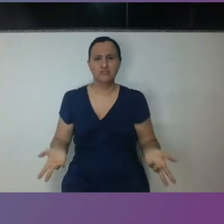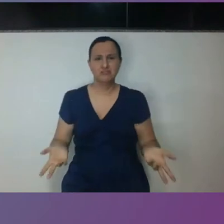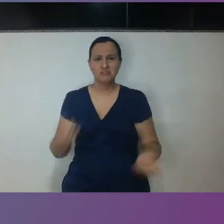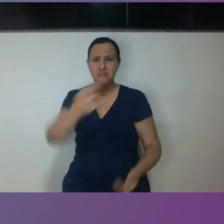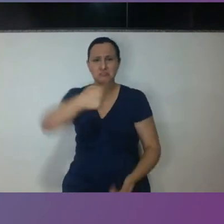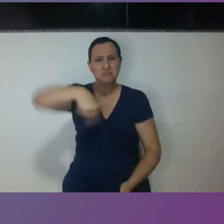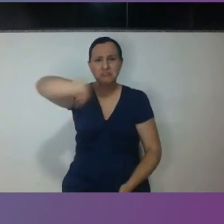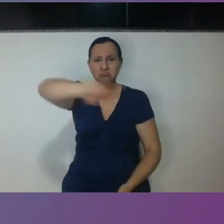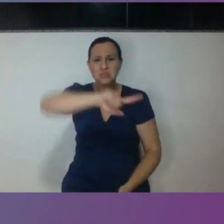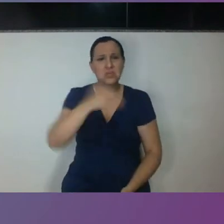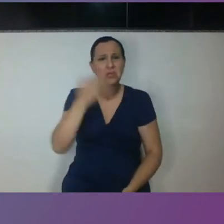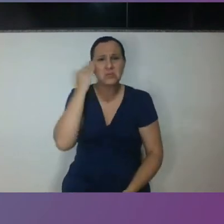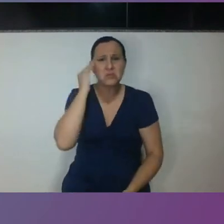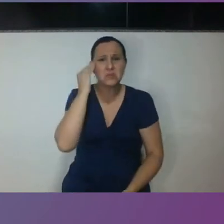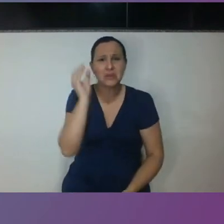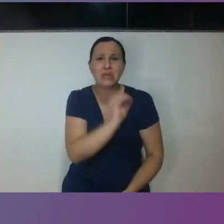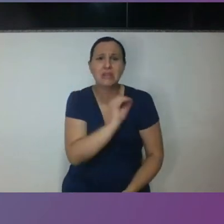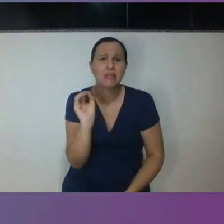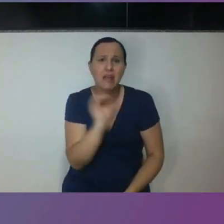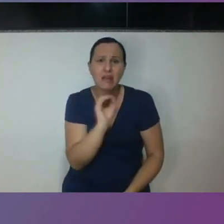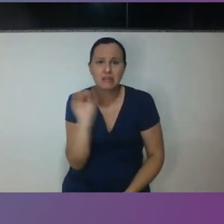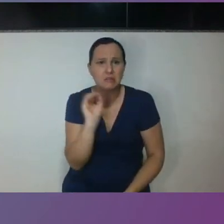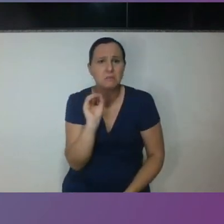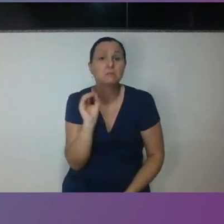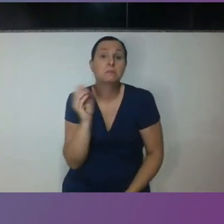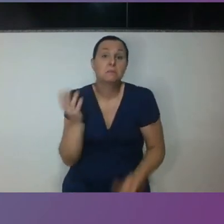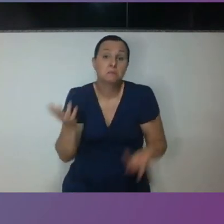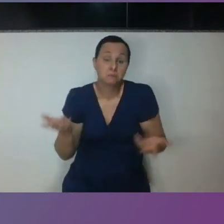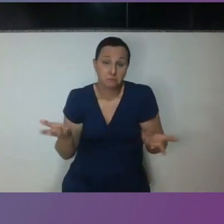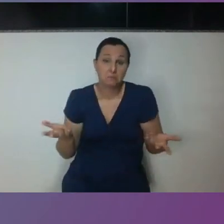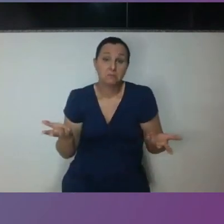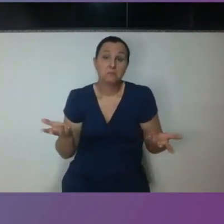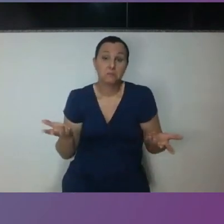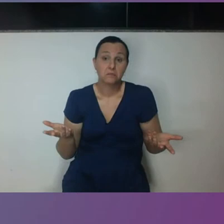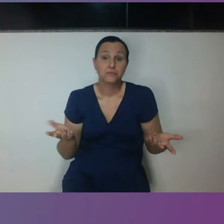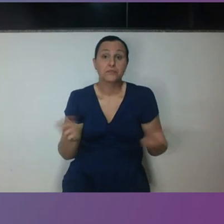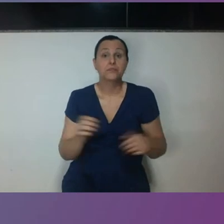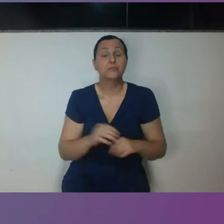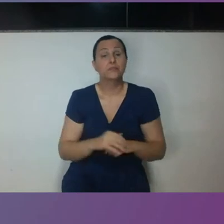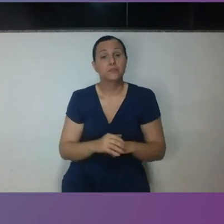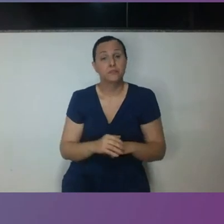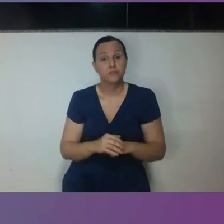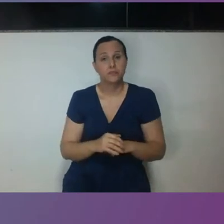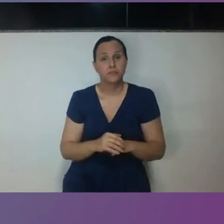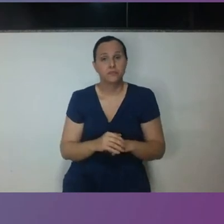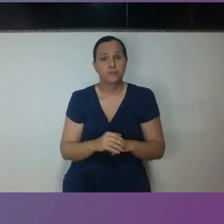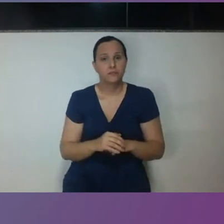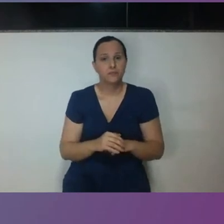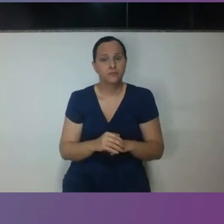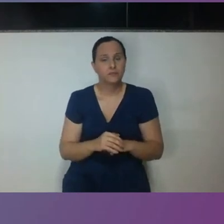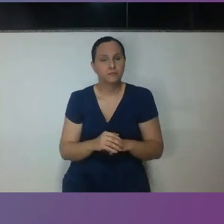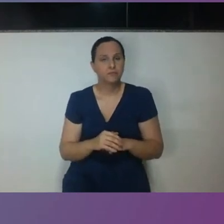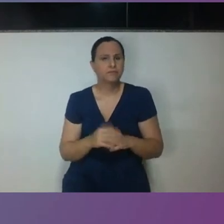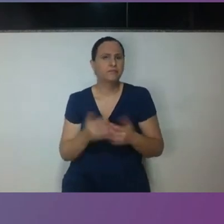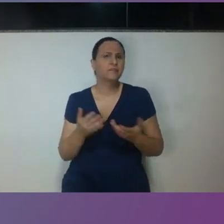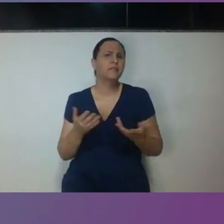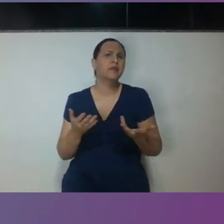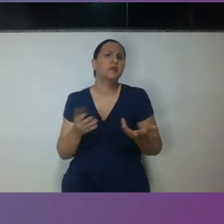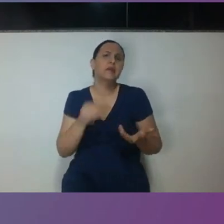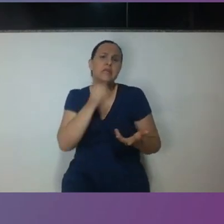processo tradutório que ninguém entende. Isso acontece muito, por exemplo, quando a gente tem público misto, por exemplo, num debate